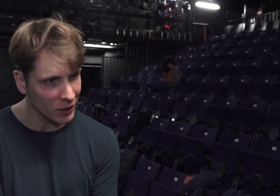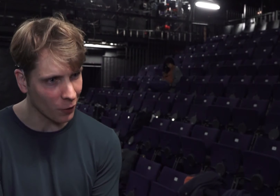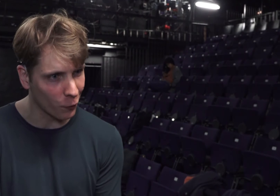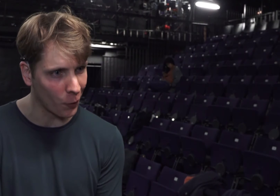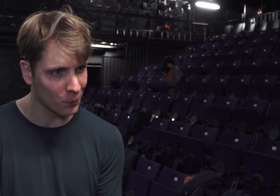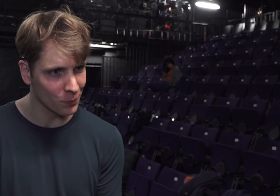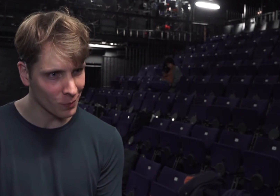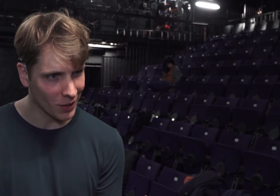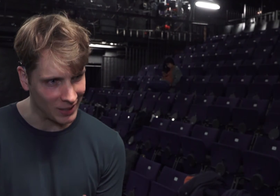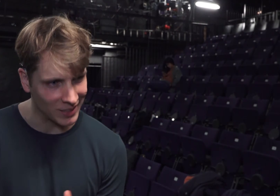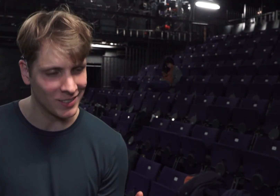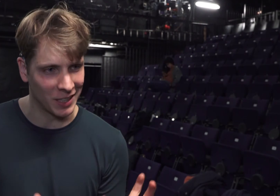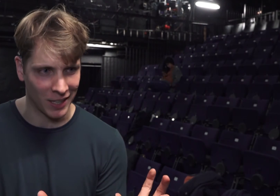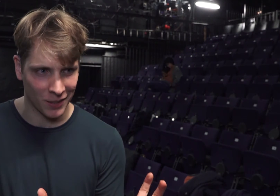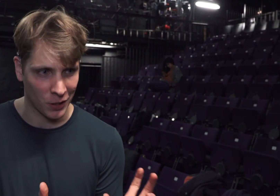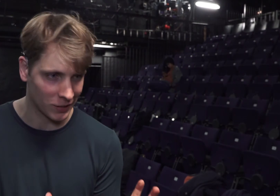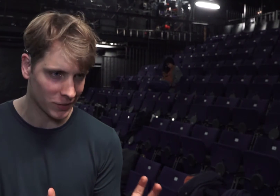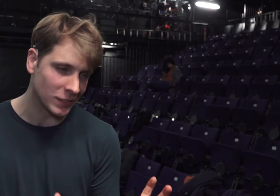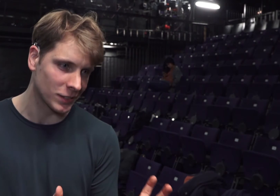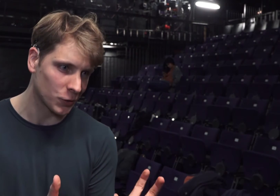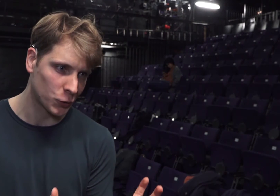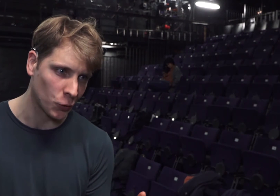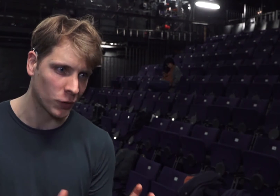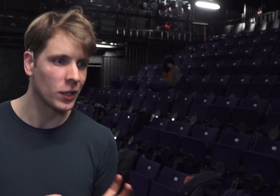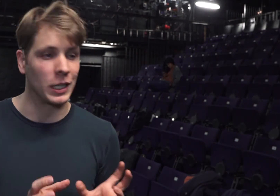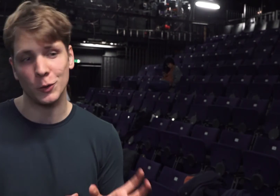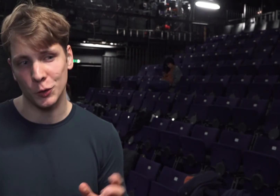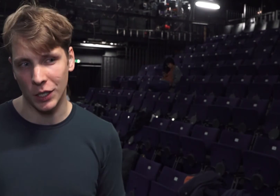komprimierter Form als Tanztheater oder als Tanzstück darzustellen.